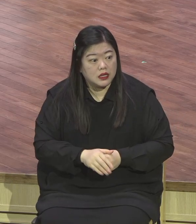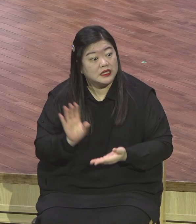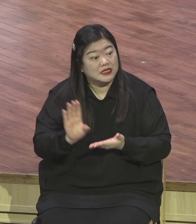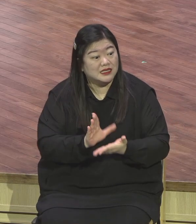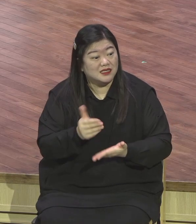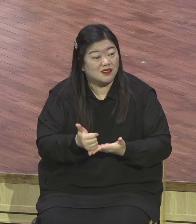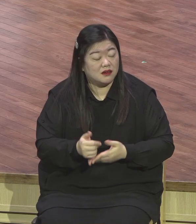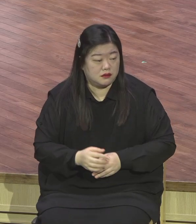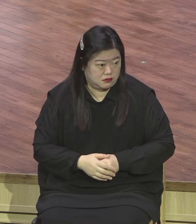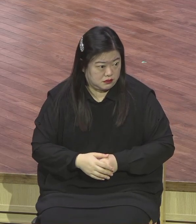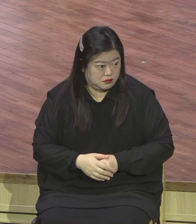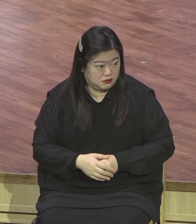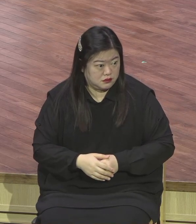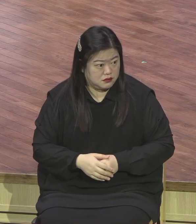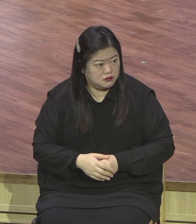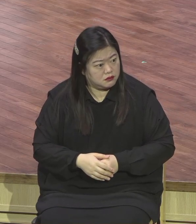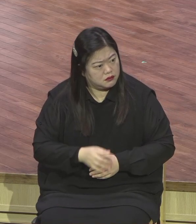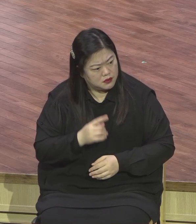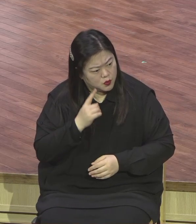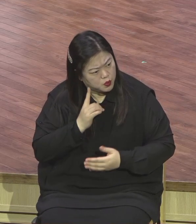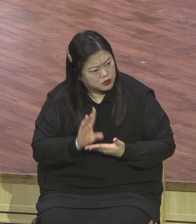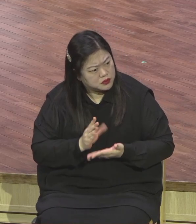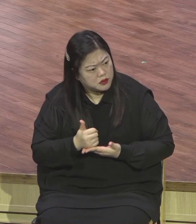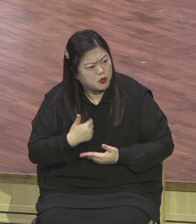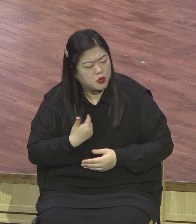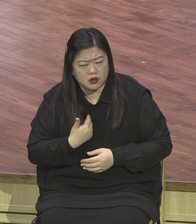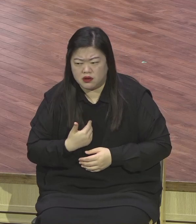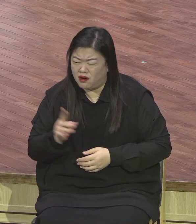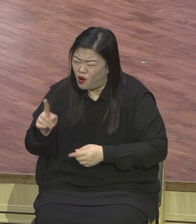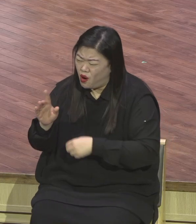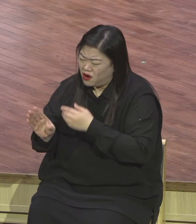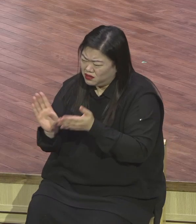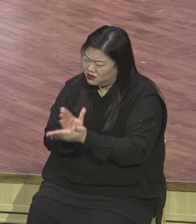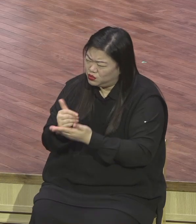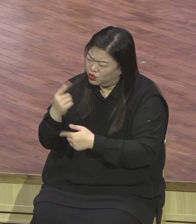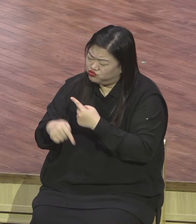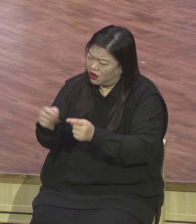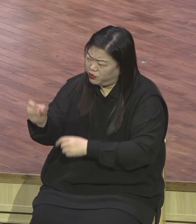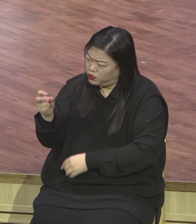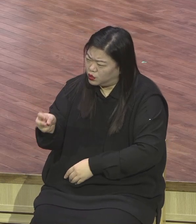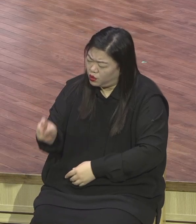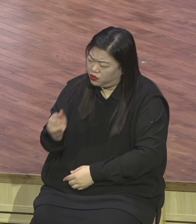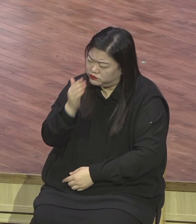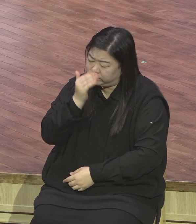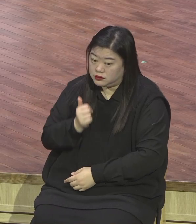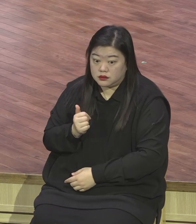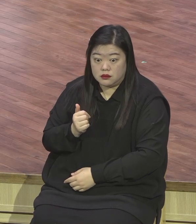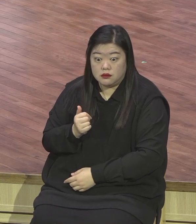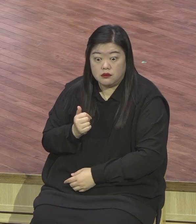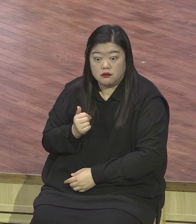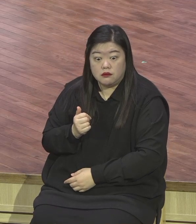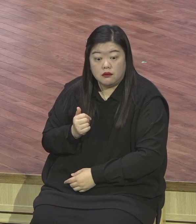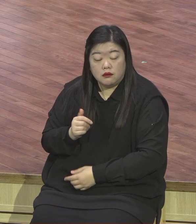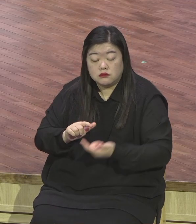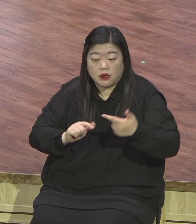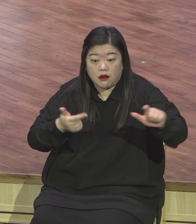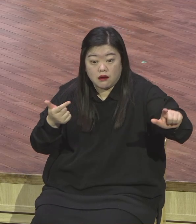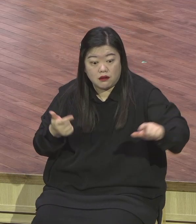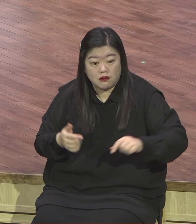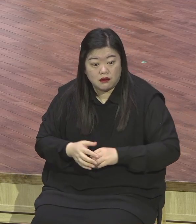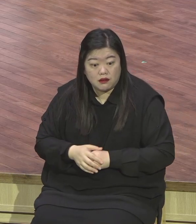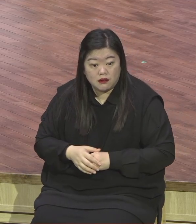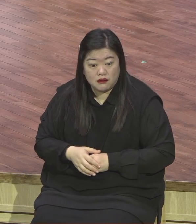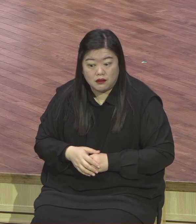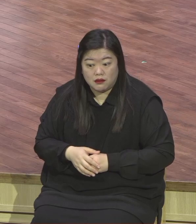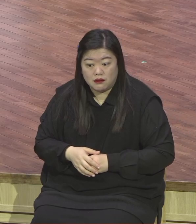그 밖에 모르냐 그 모르는 사람 어디 있냐 실제 하나도 몰라요 예수 글씨도 말하면